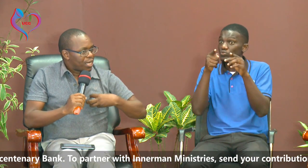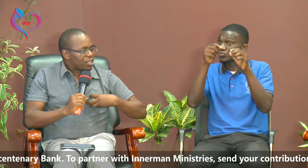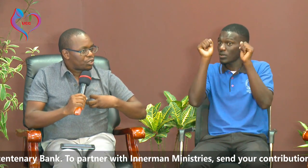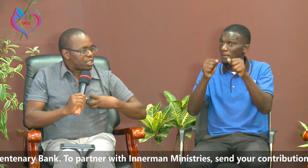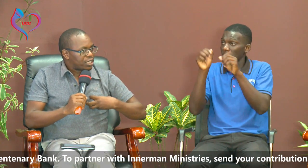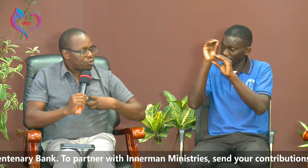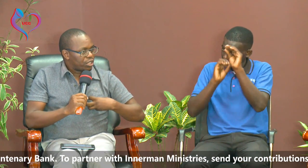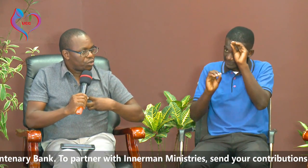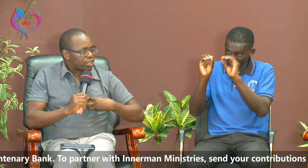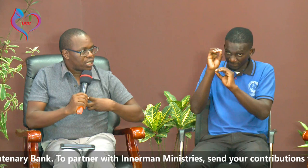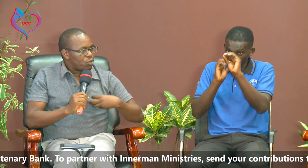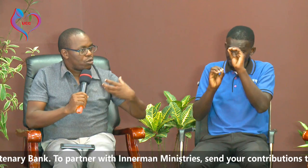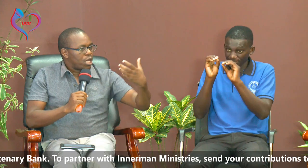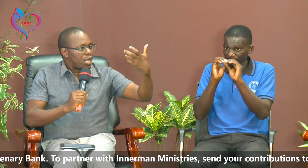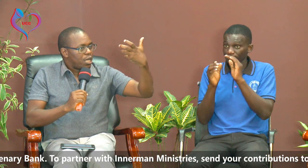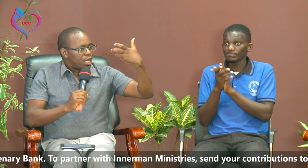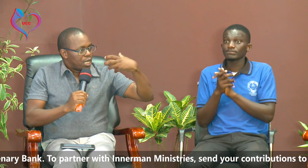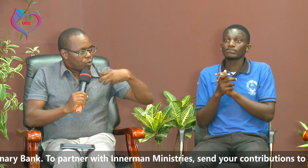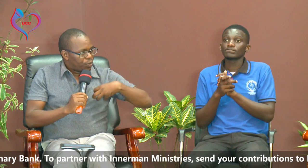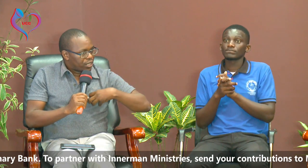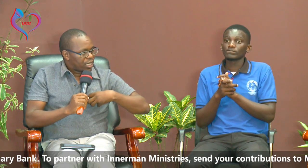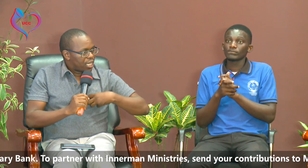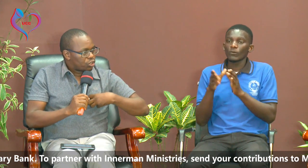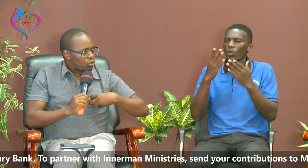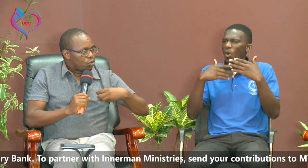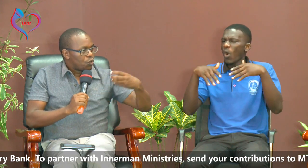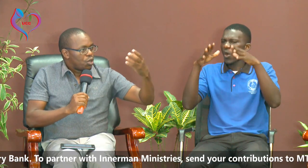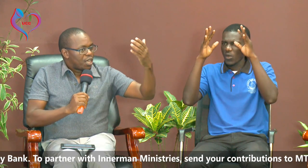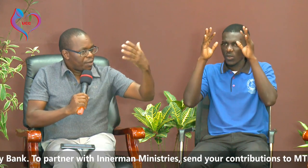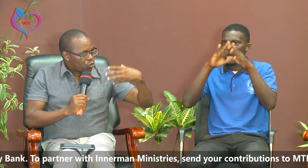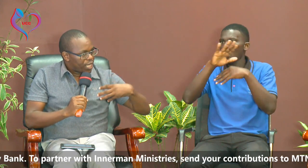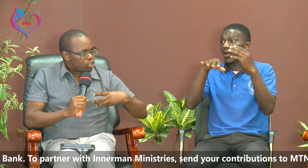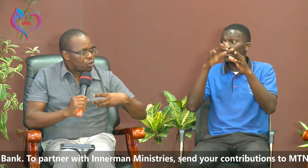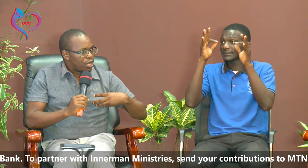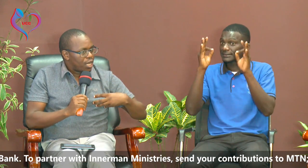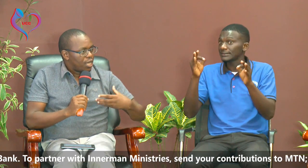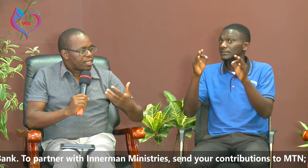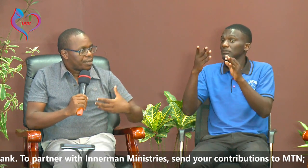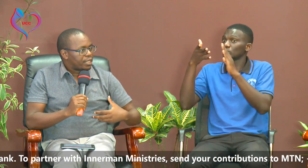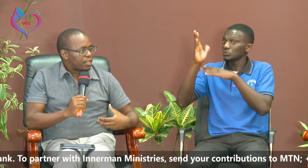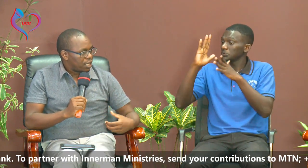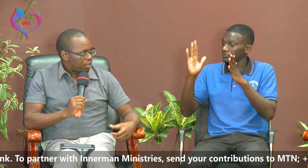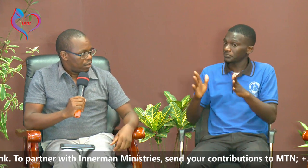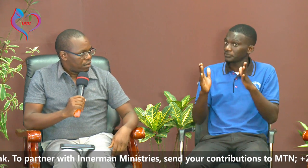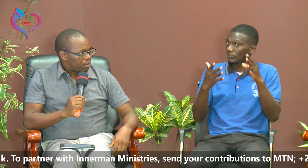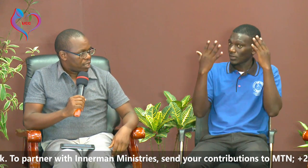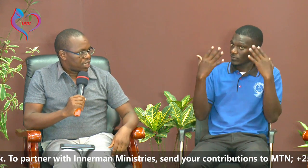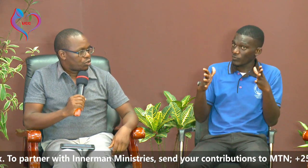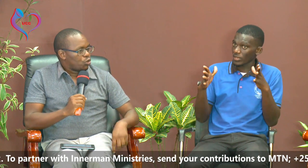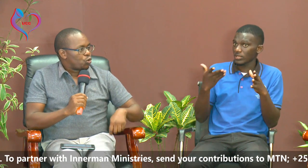pulaani eyokukiexecuting eyokukiteeka mu nkola blueprint yaakyo ebintu byakyo byonna yabisigaza kati nga tulina